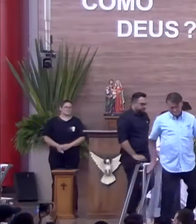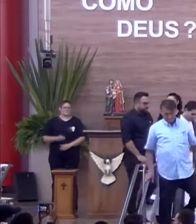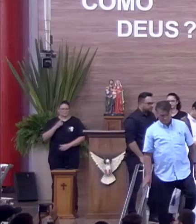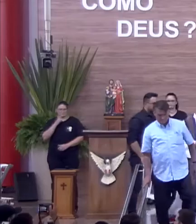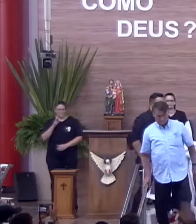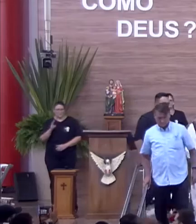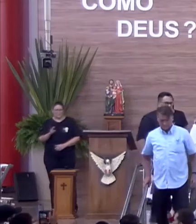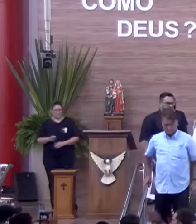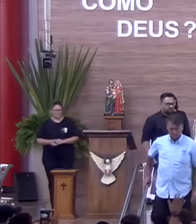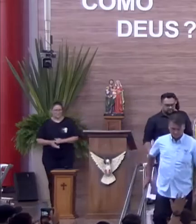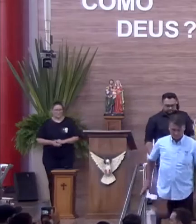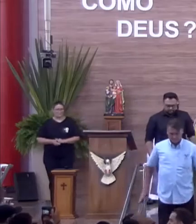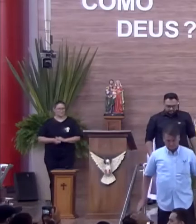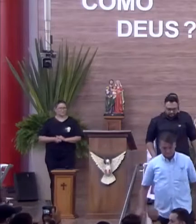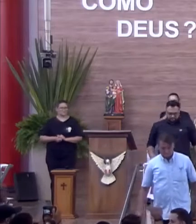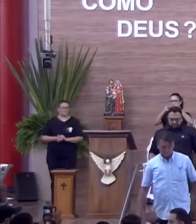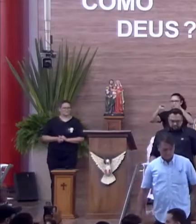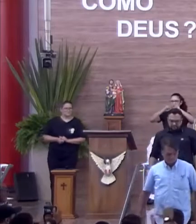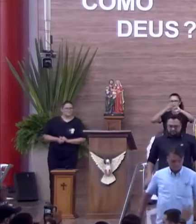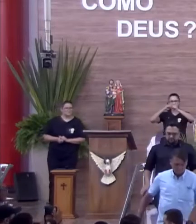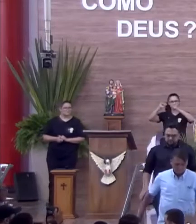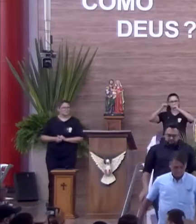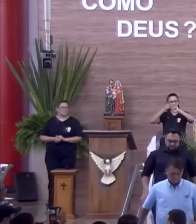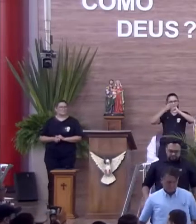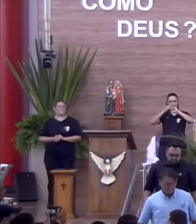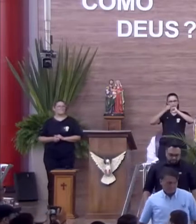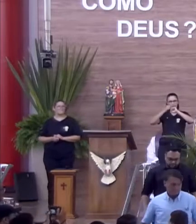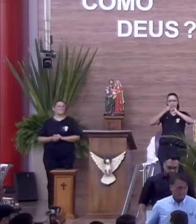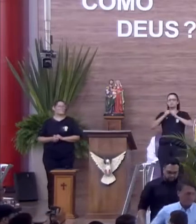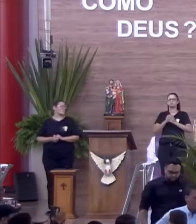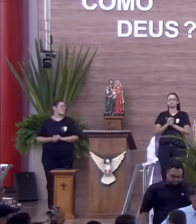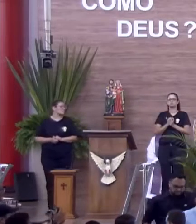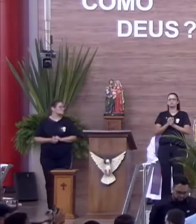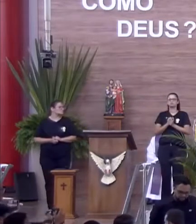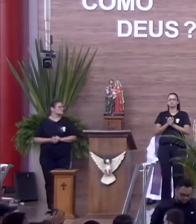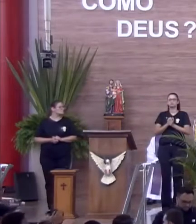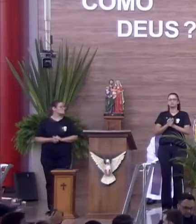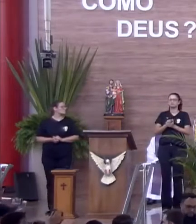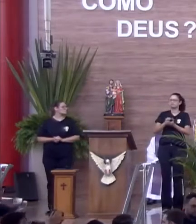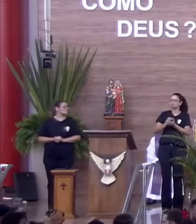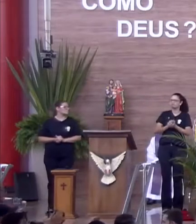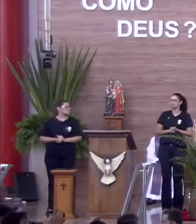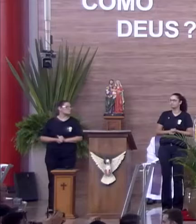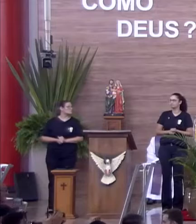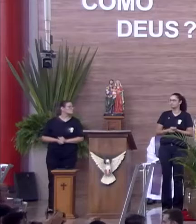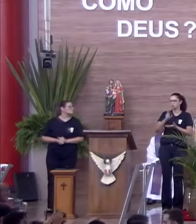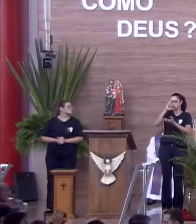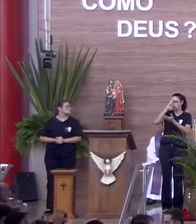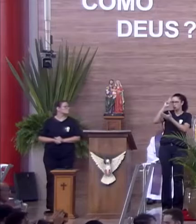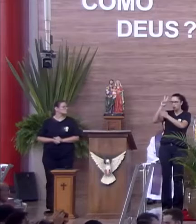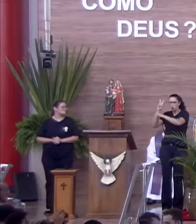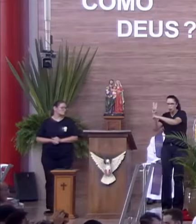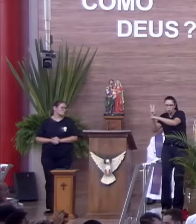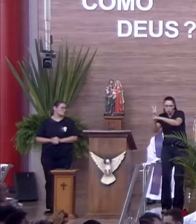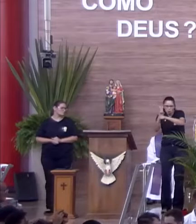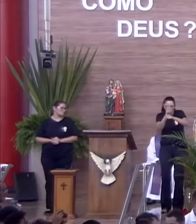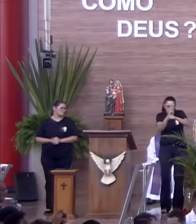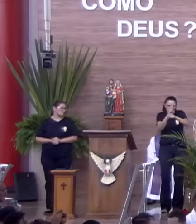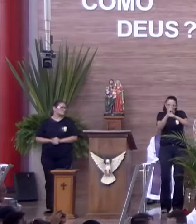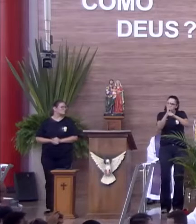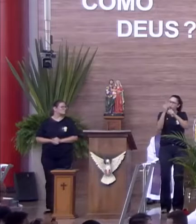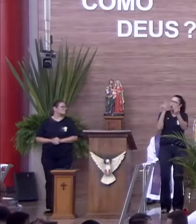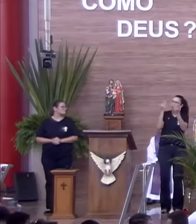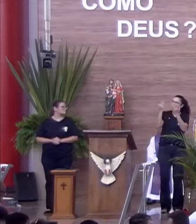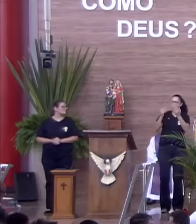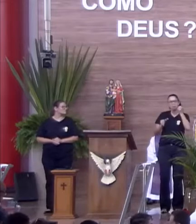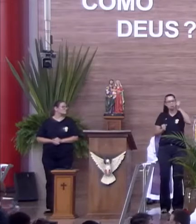O nosso salmo responsorial será: O Senhor nos guardará, qual pastor a seu rebanho?